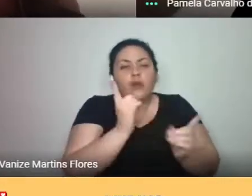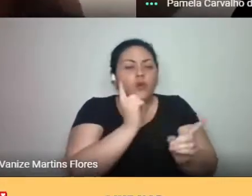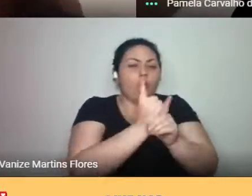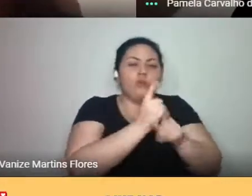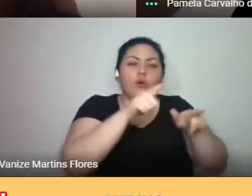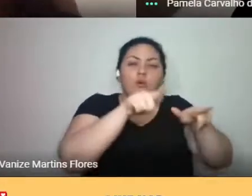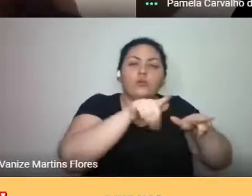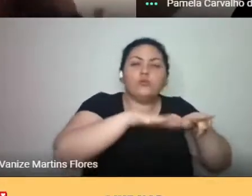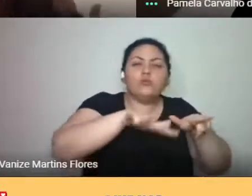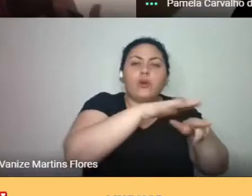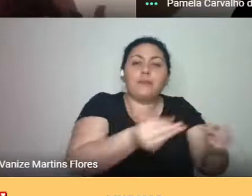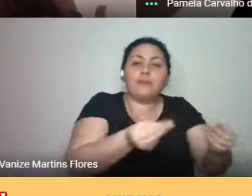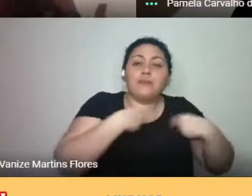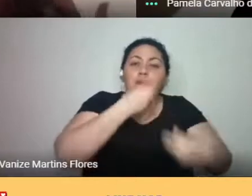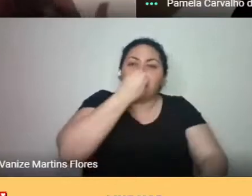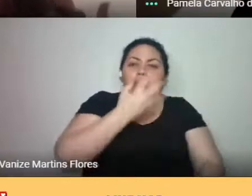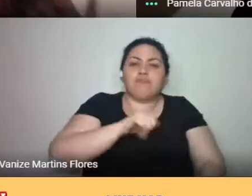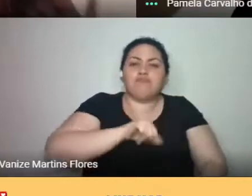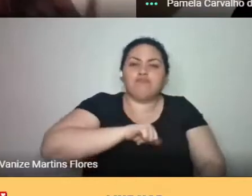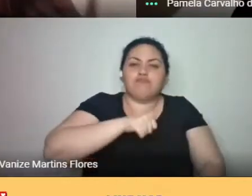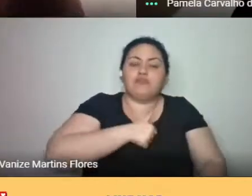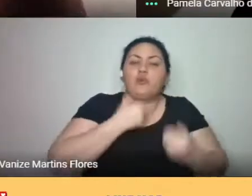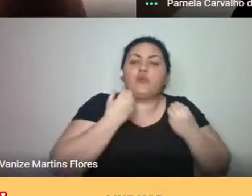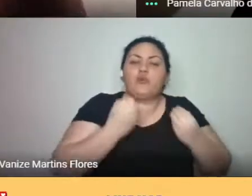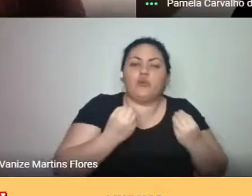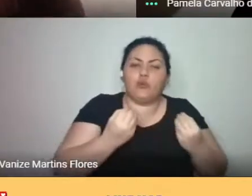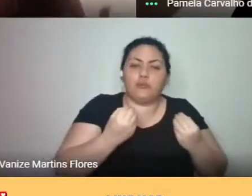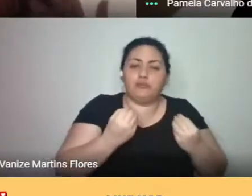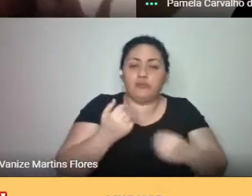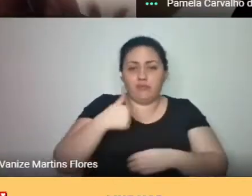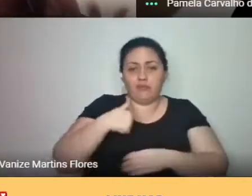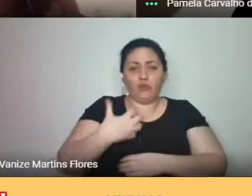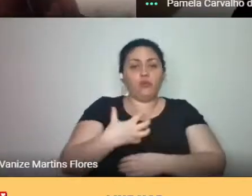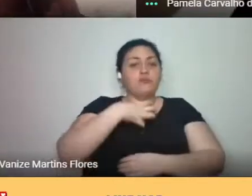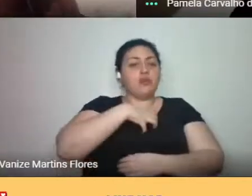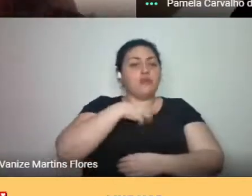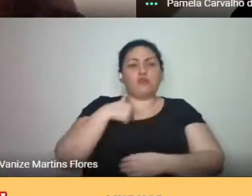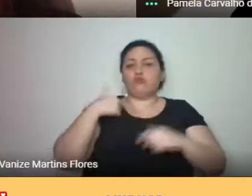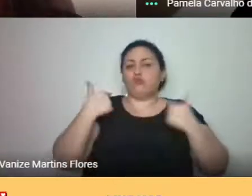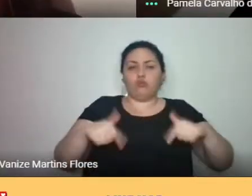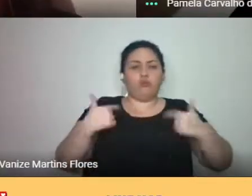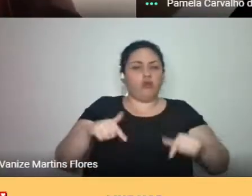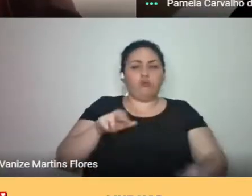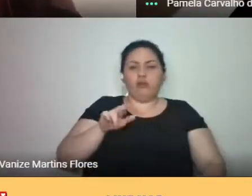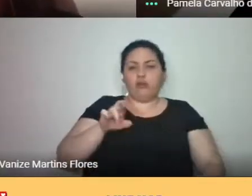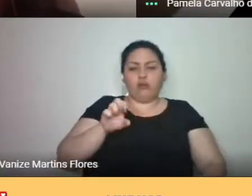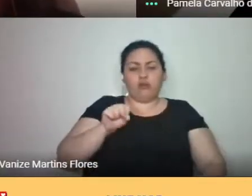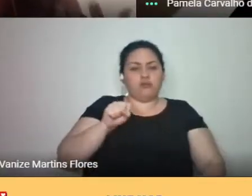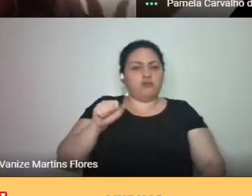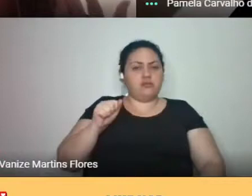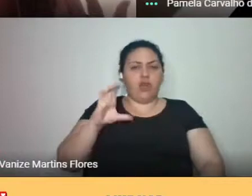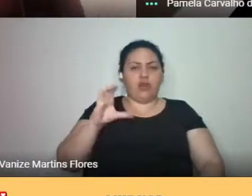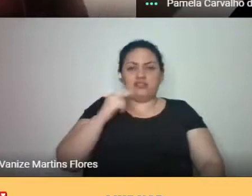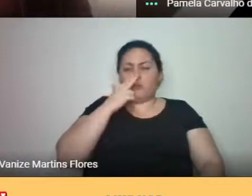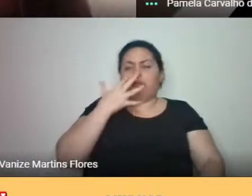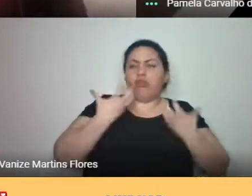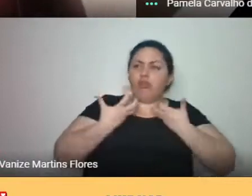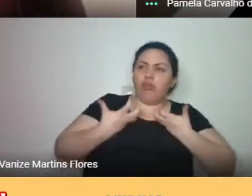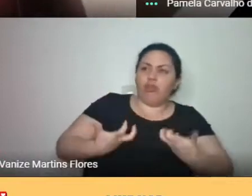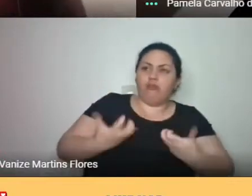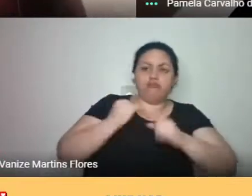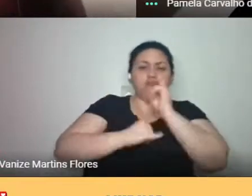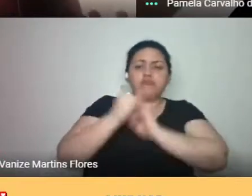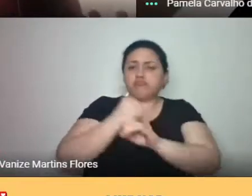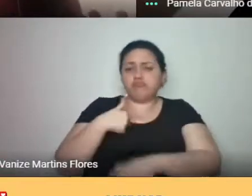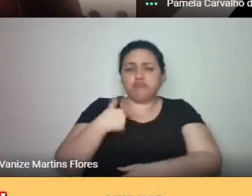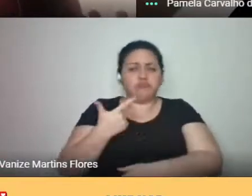por exemplo, que eu não sinto essa sensação de ressaca. Ou sim, realmente, eu estou percebendo que nesse momento eu estou,